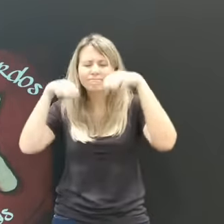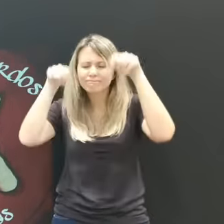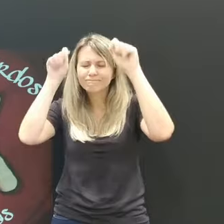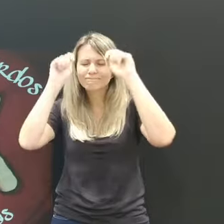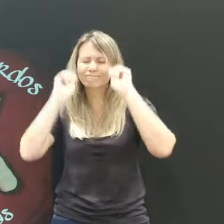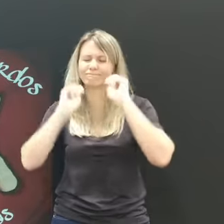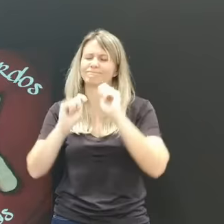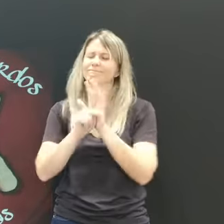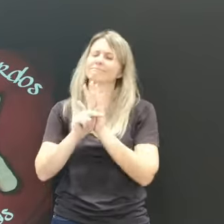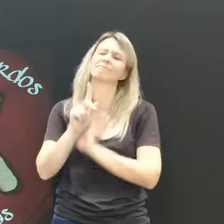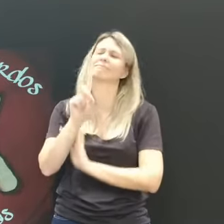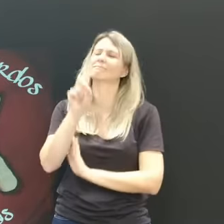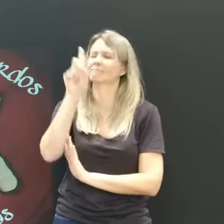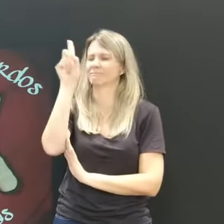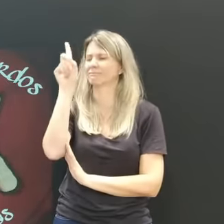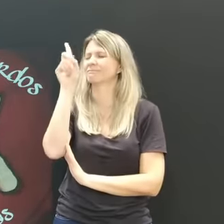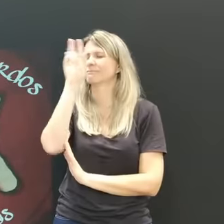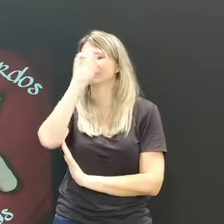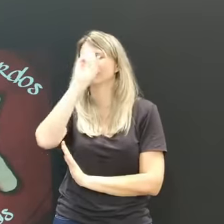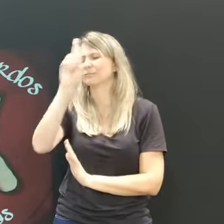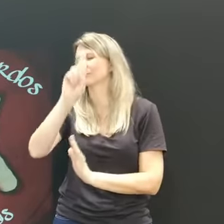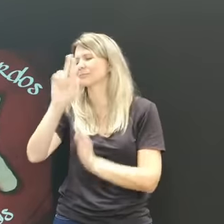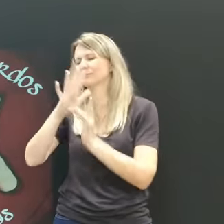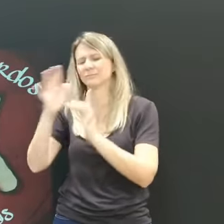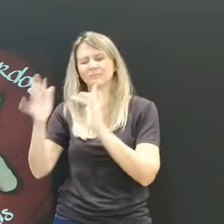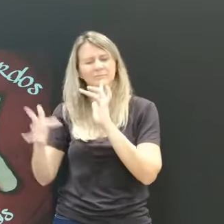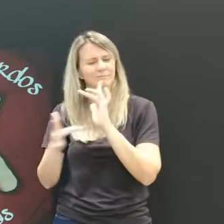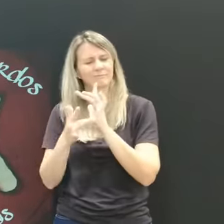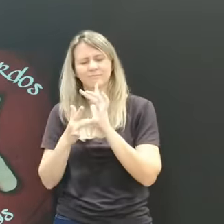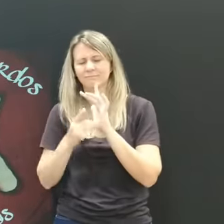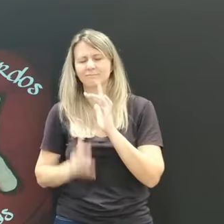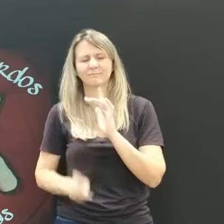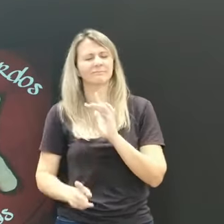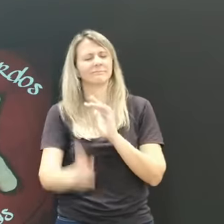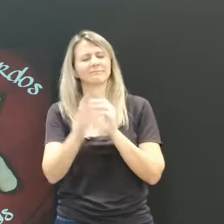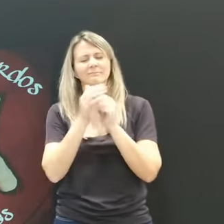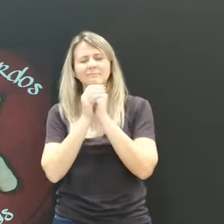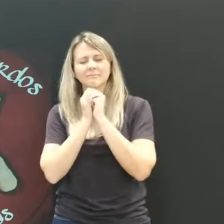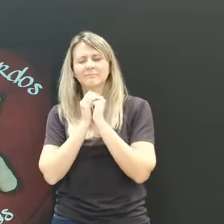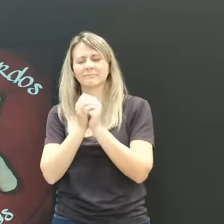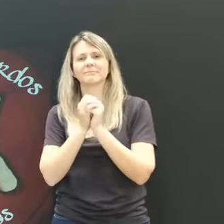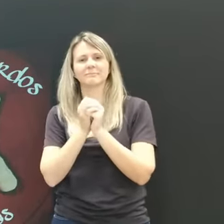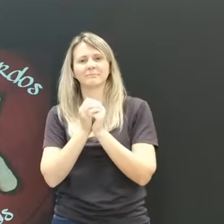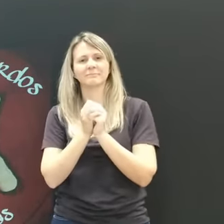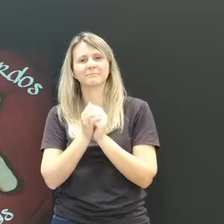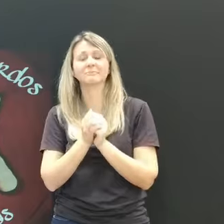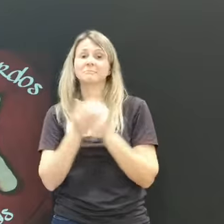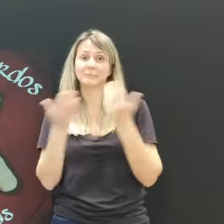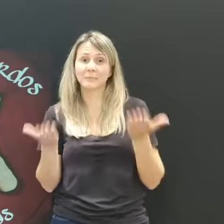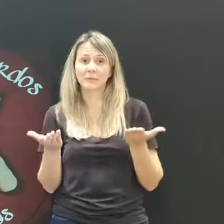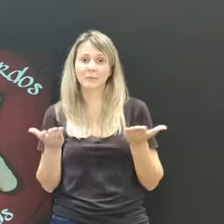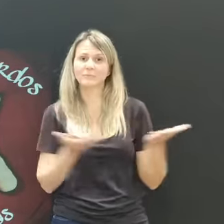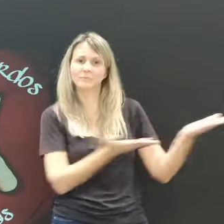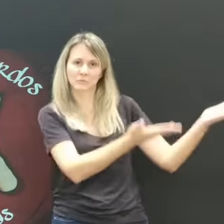sempre unidos, como filhos teus. Senhor Jesus, te agradecemos por tudo.